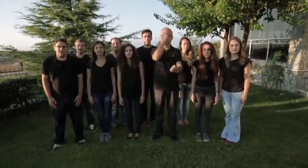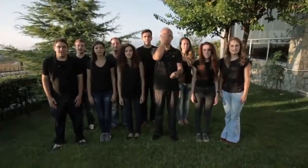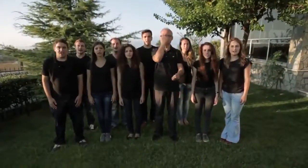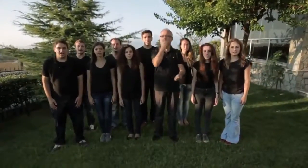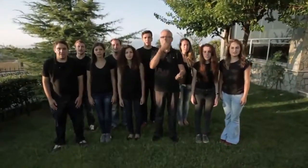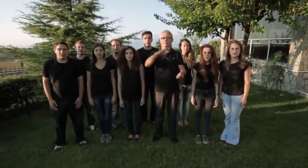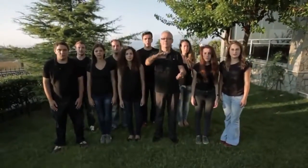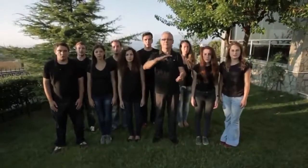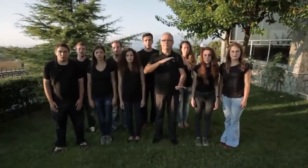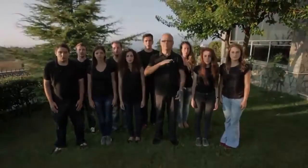asil kan da mevcuttur.